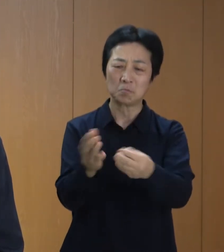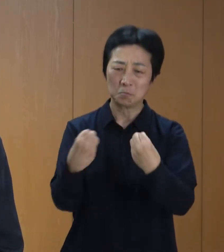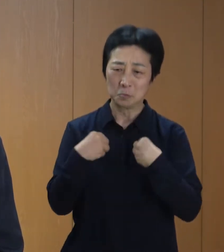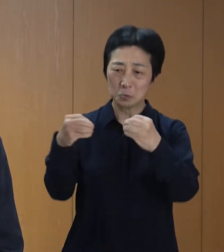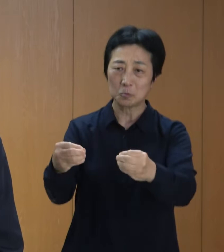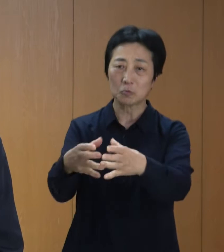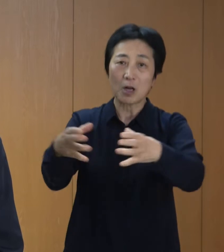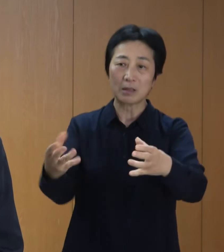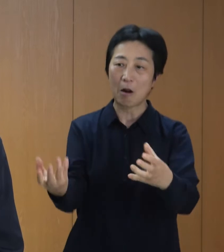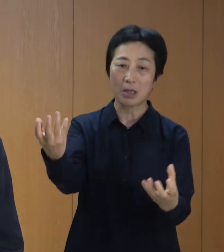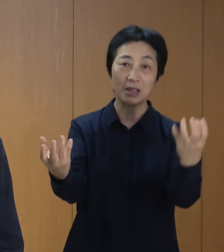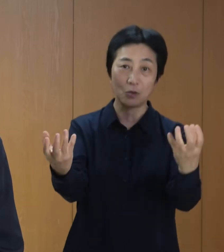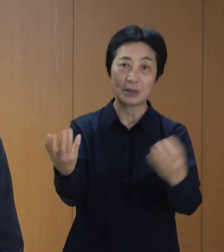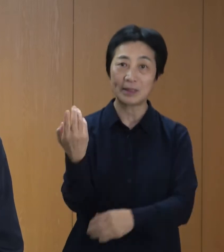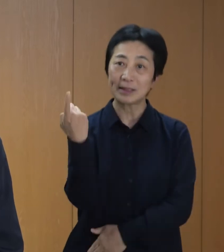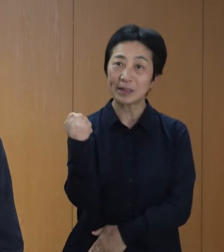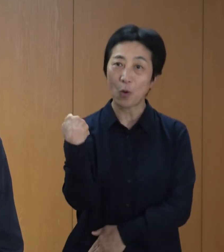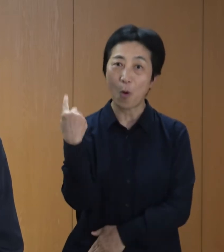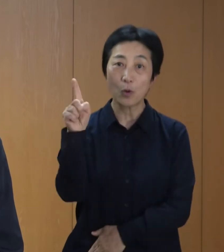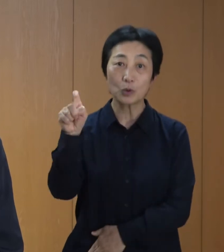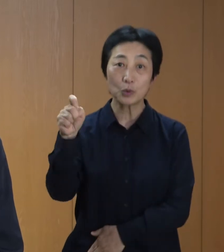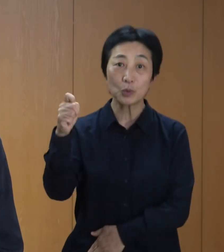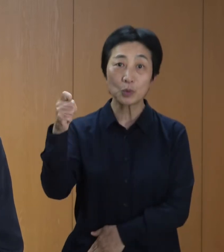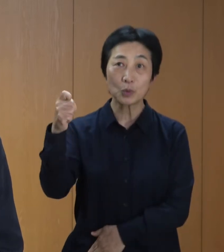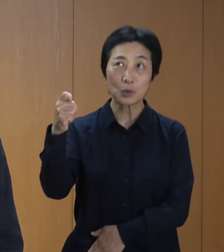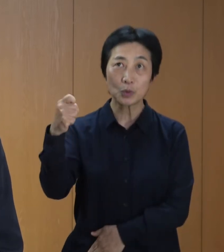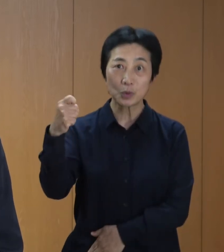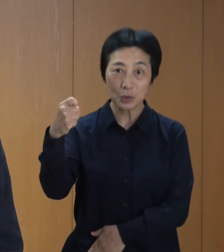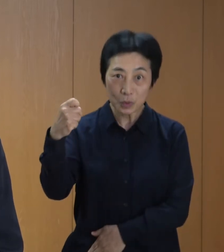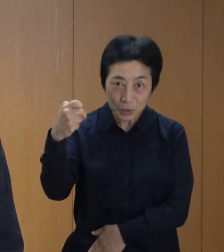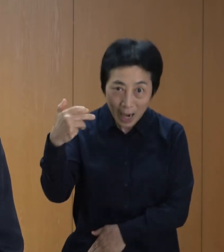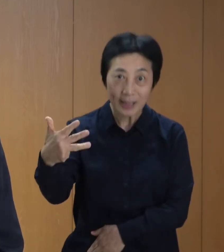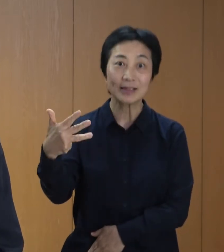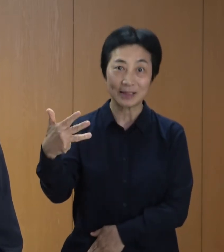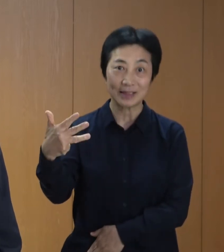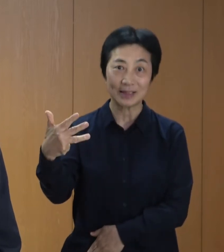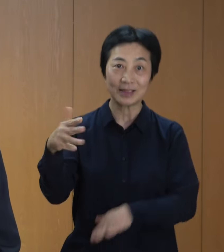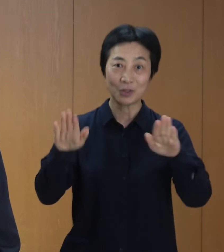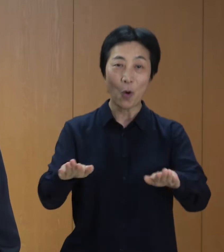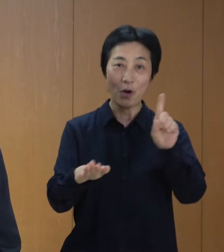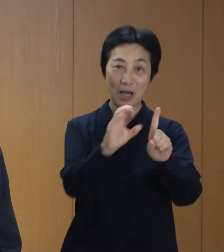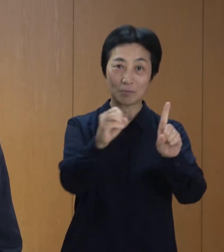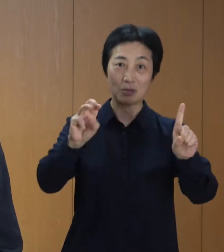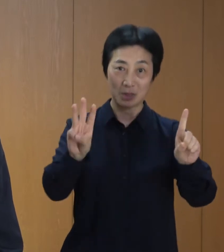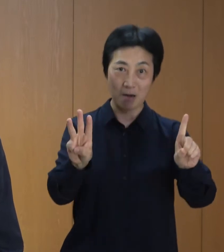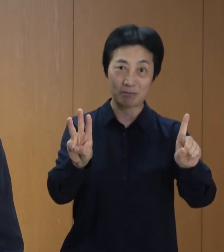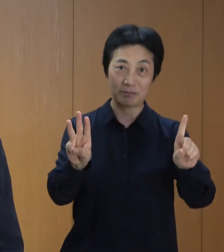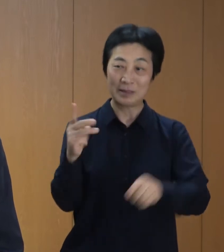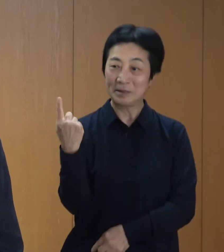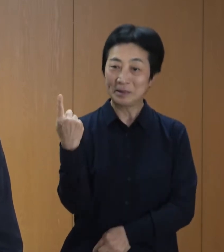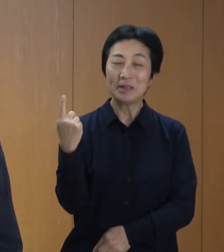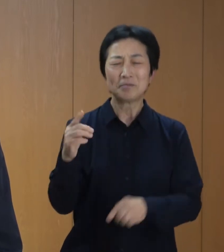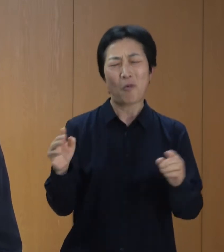日過去最多の106人となりました。今日は103人で、この